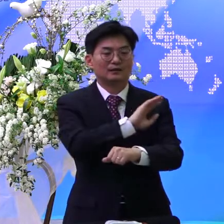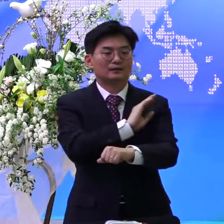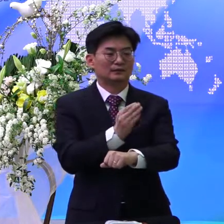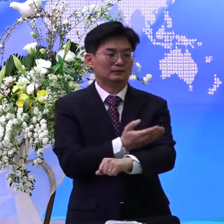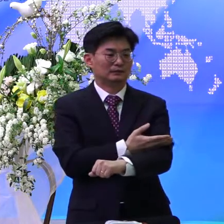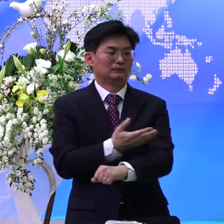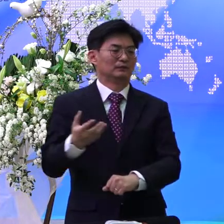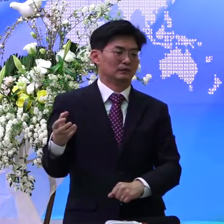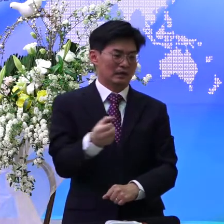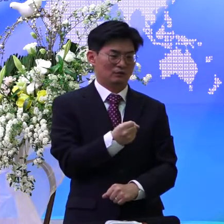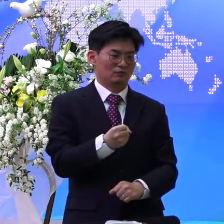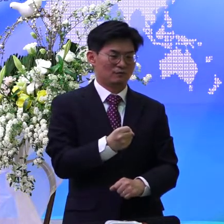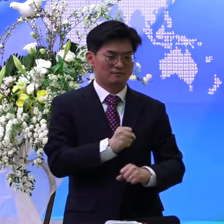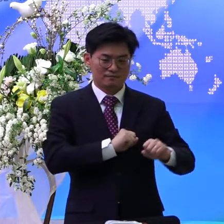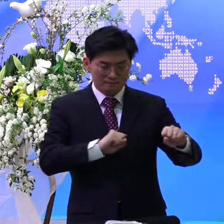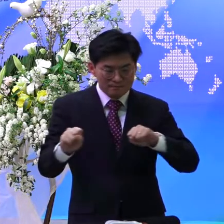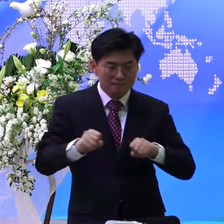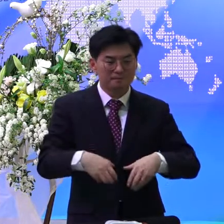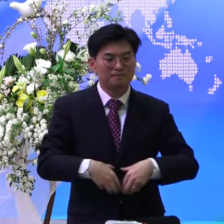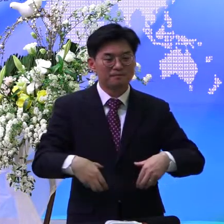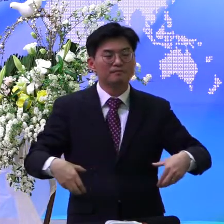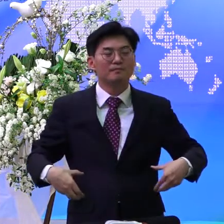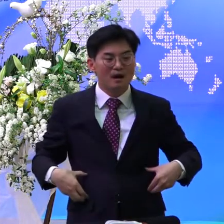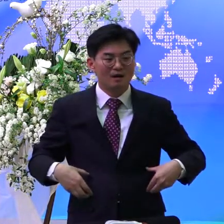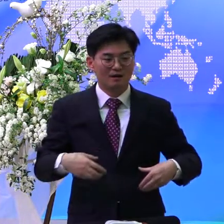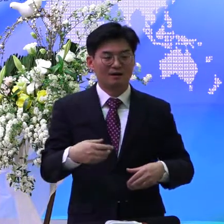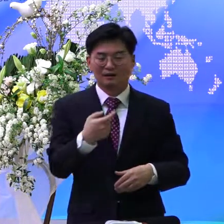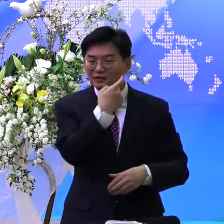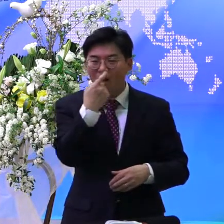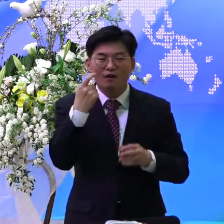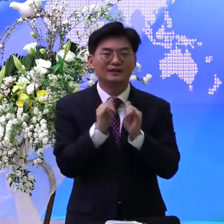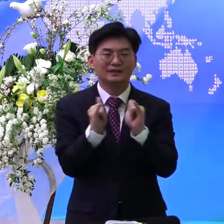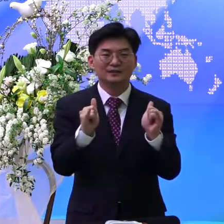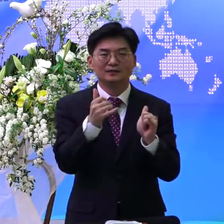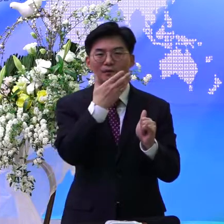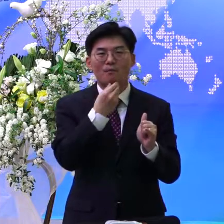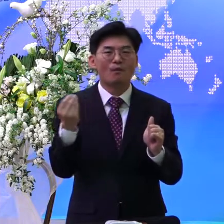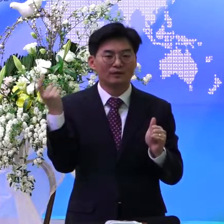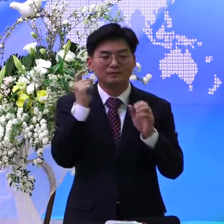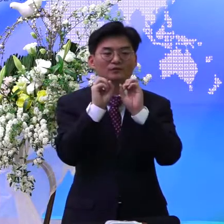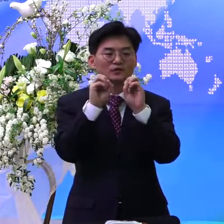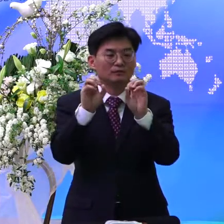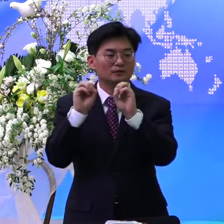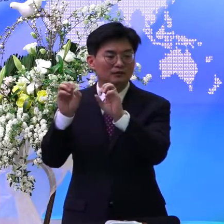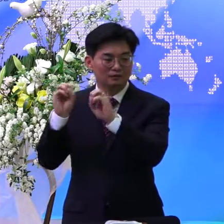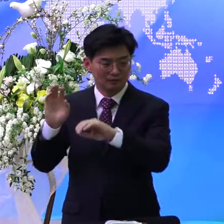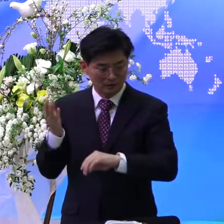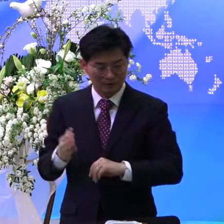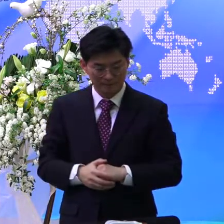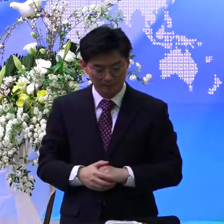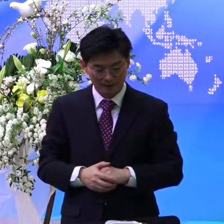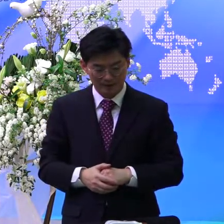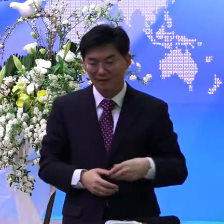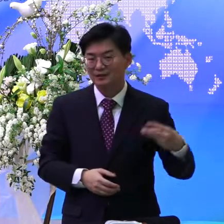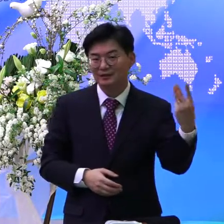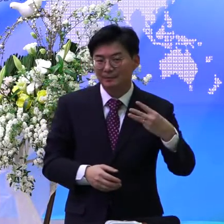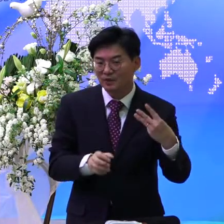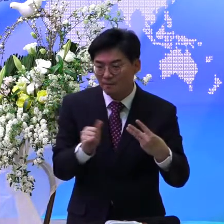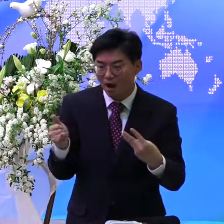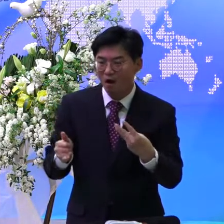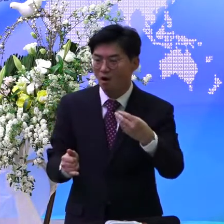예루살렘의 시민들이 하루아침에도 제자들의 설교를 듣고 3,000명, 5,000명씩 회개하는